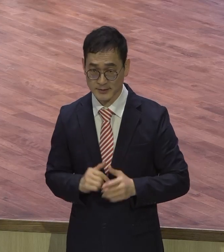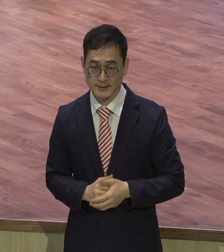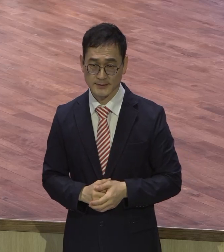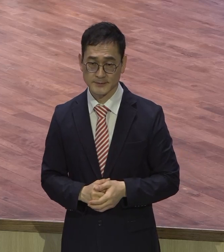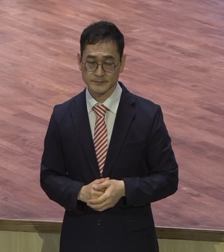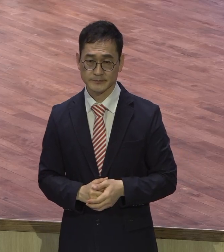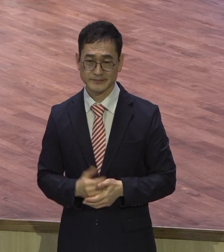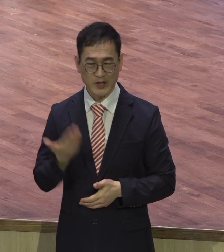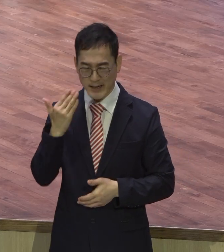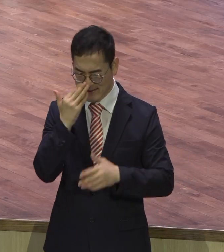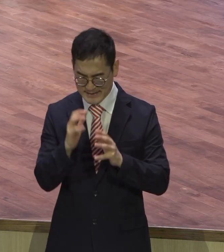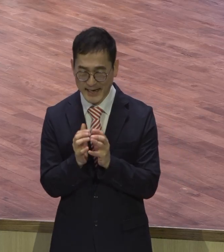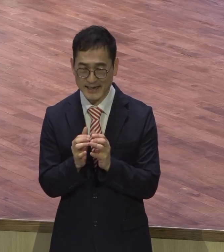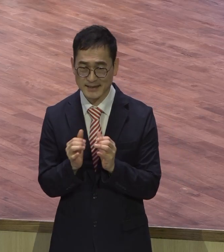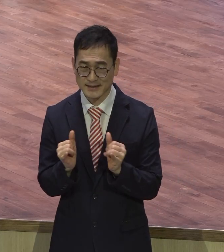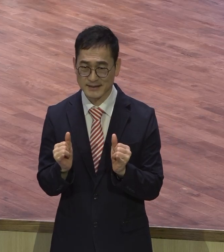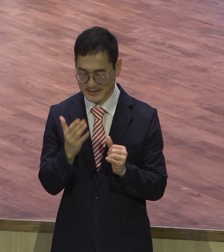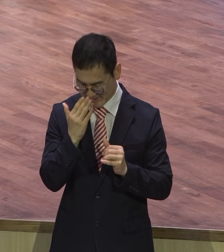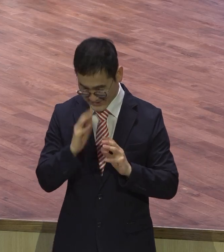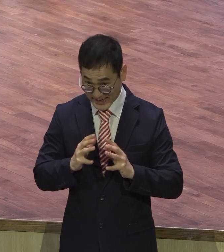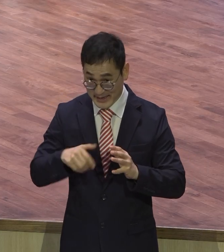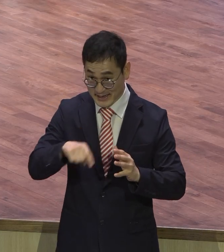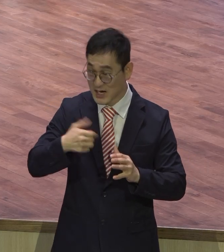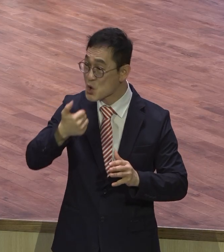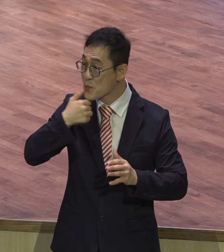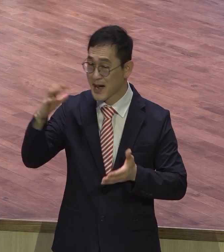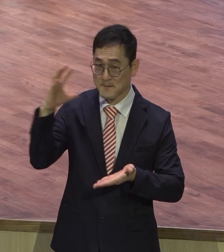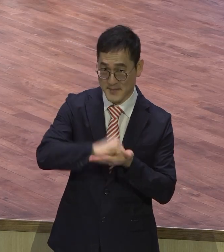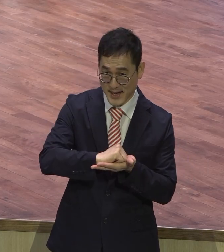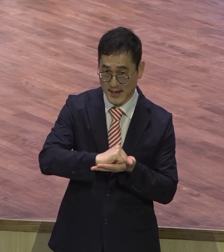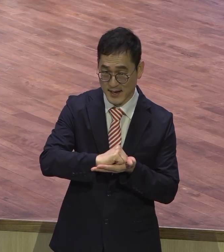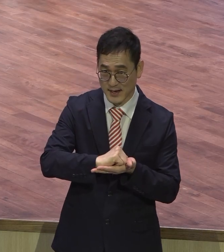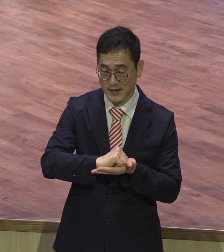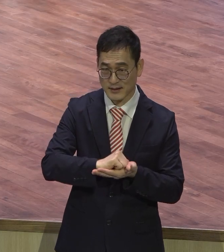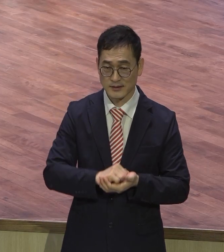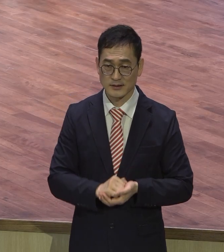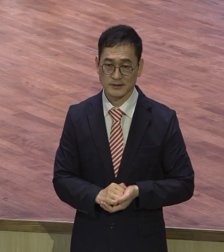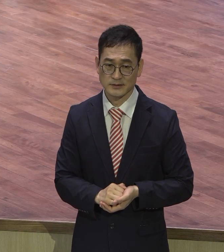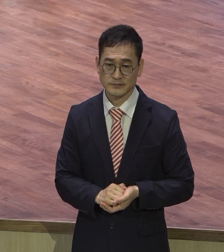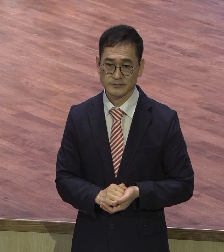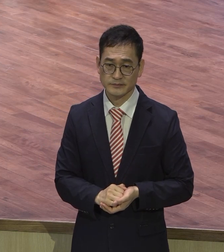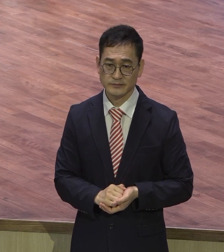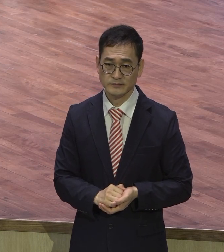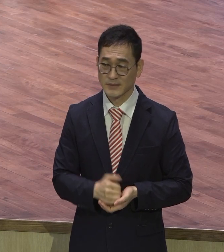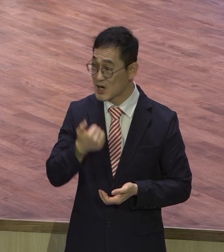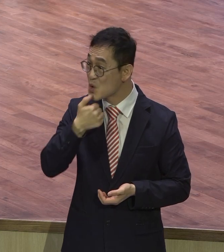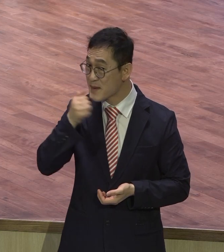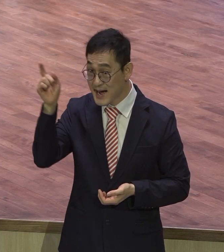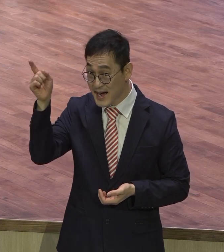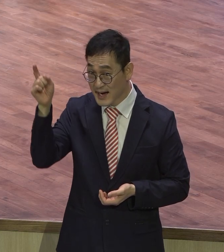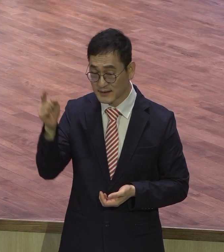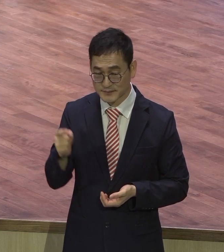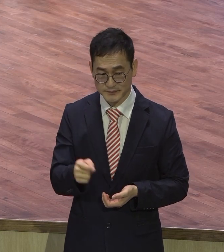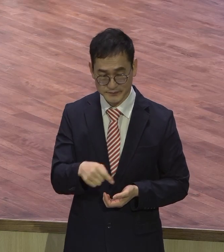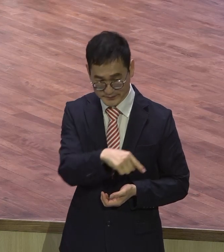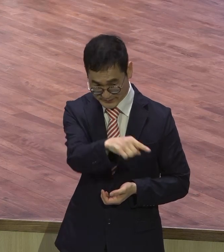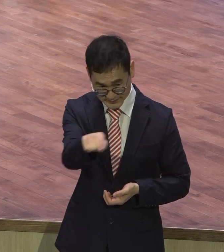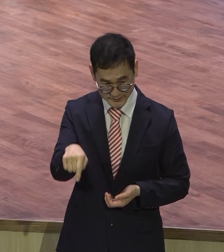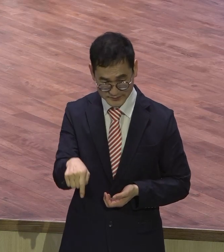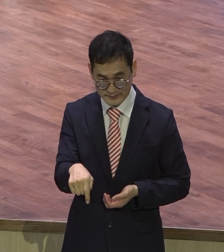당시 이스라엘은 로마 식민지 상태에 있었습니다. 로마 정부는 이스라엘 사람들에게